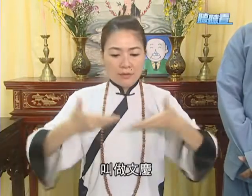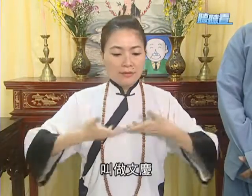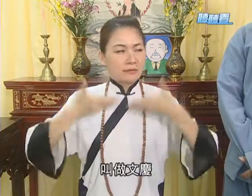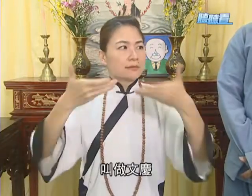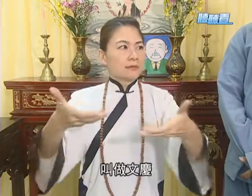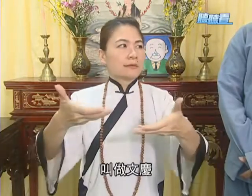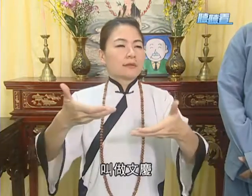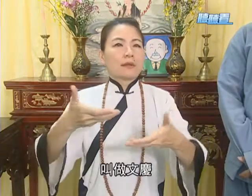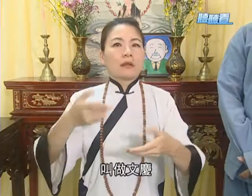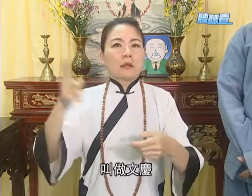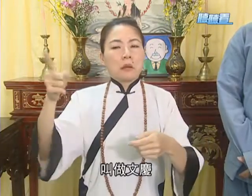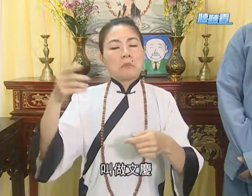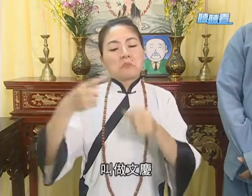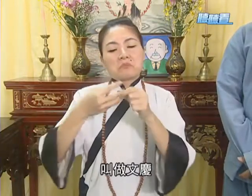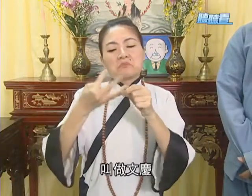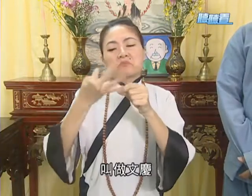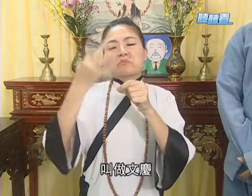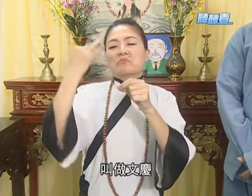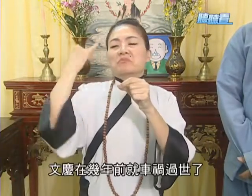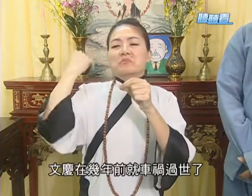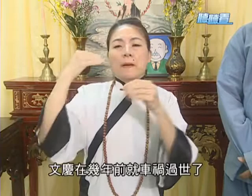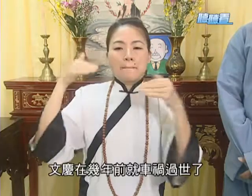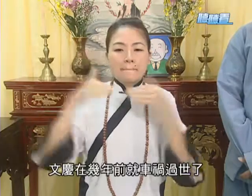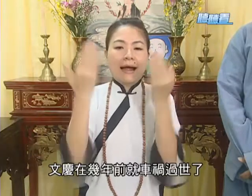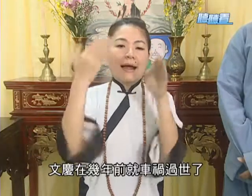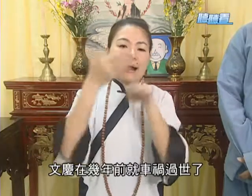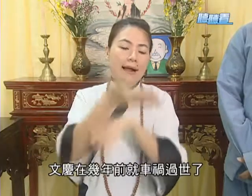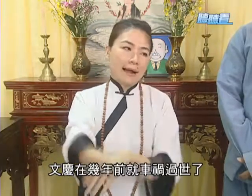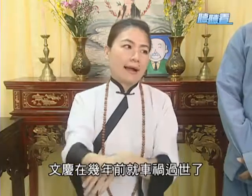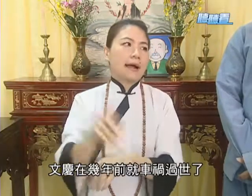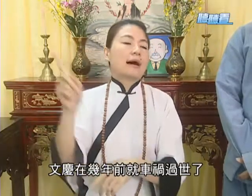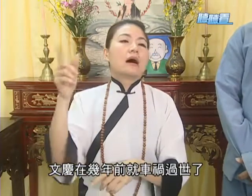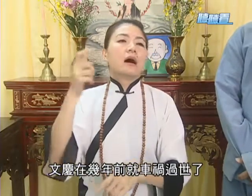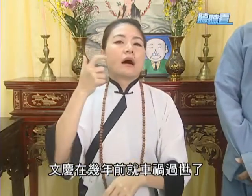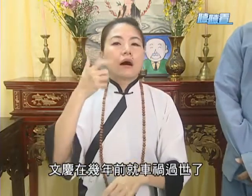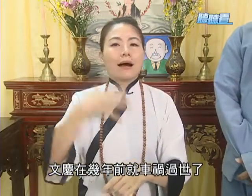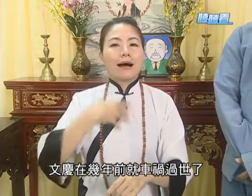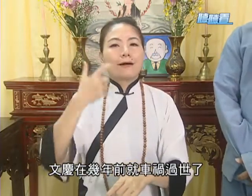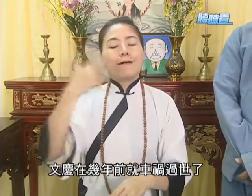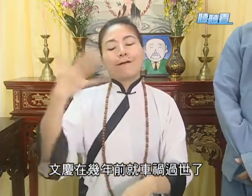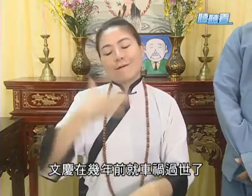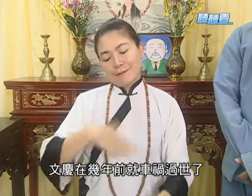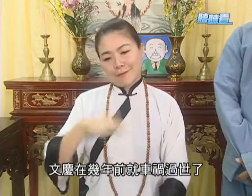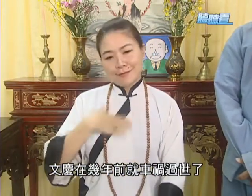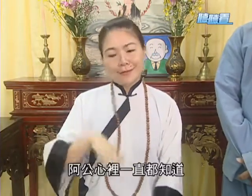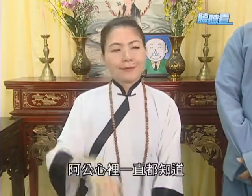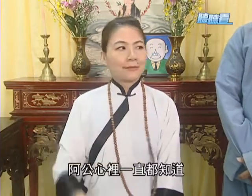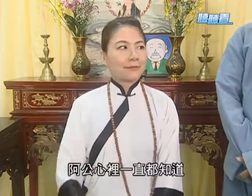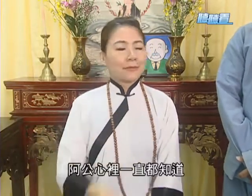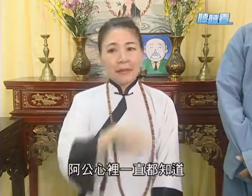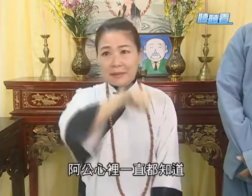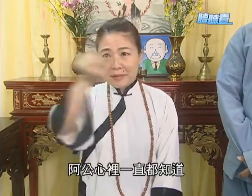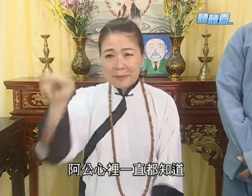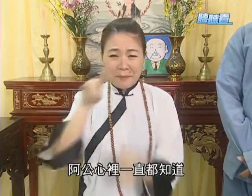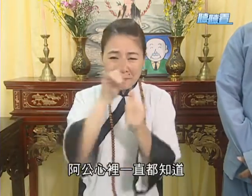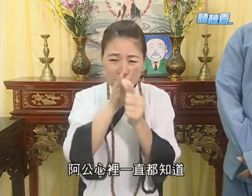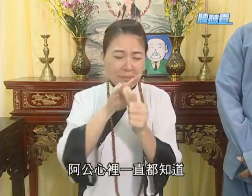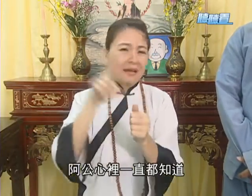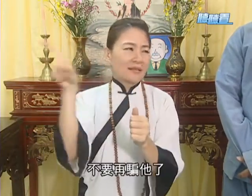文庆。文庆在几年前就车祸过世了，阿公心里一直都知道，不要再